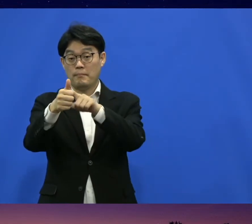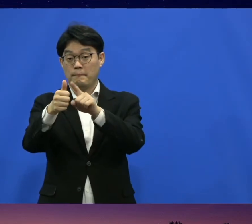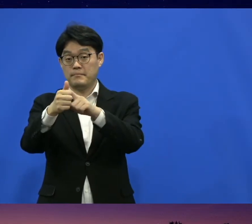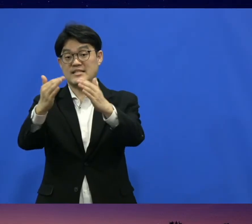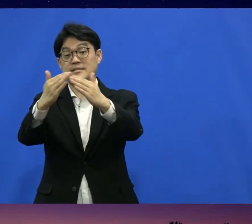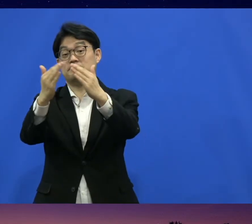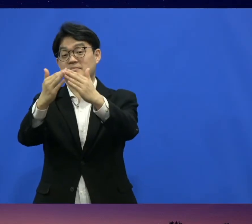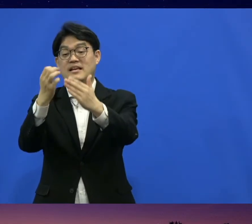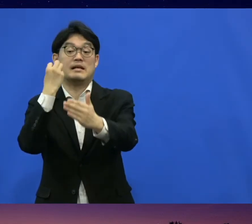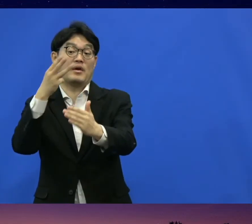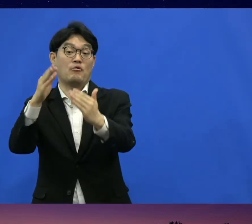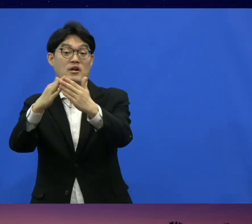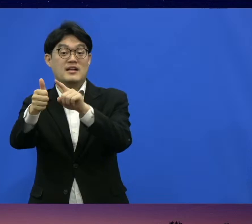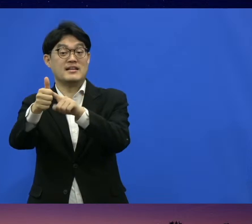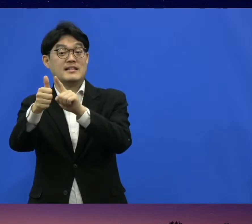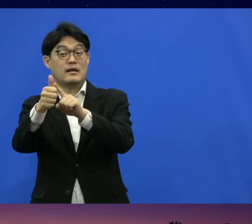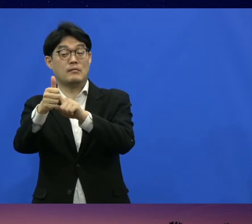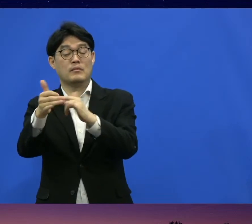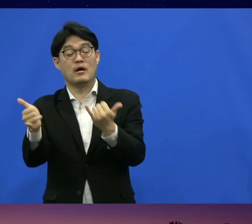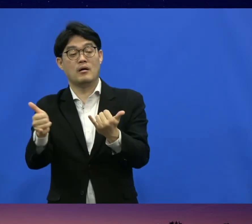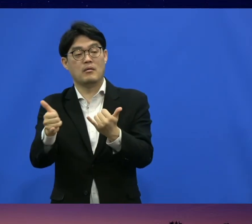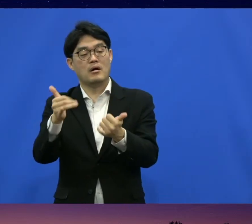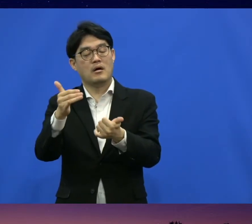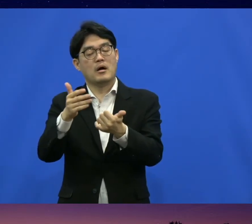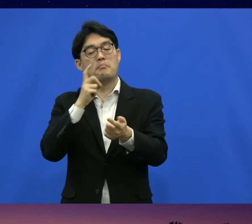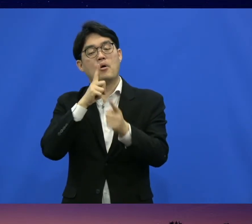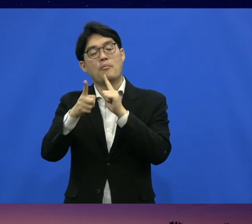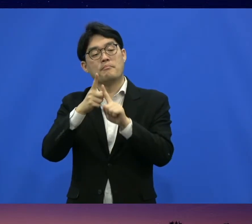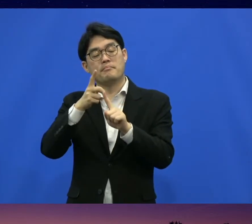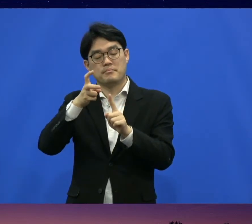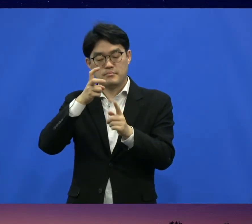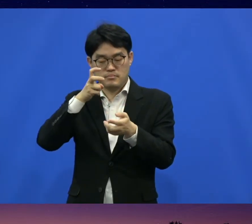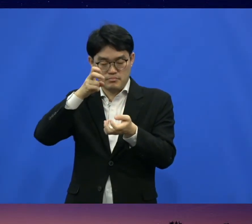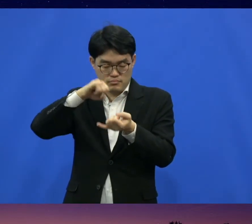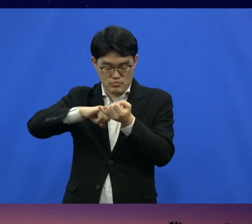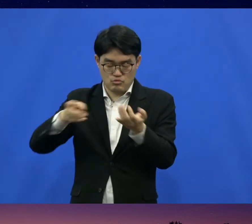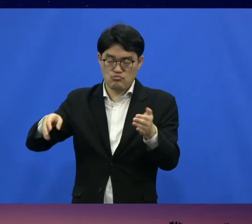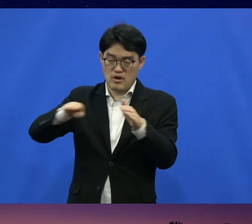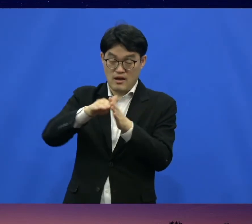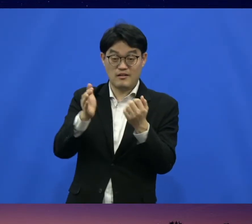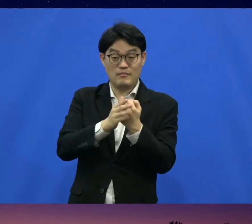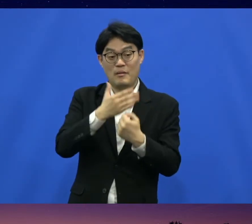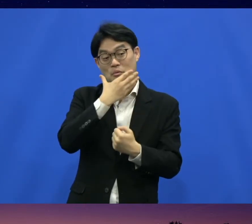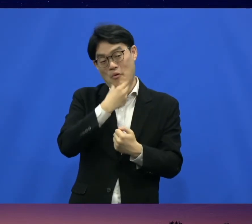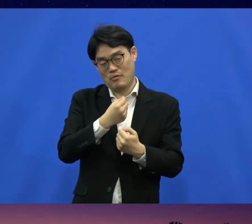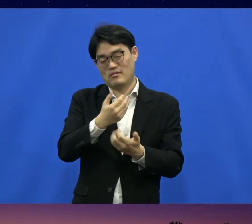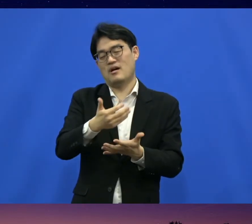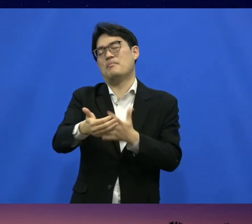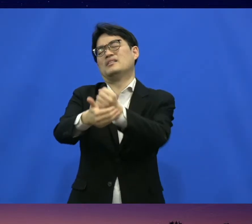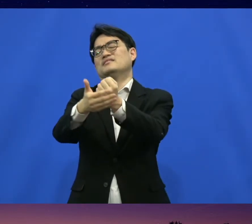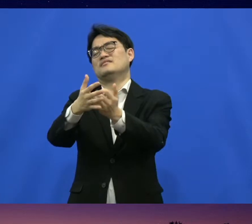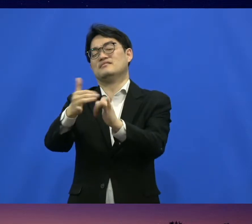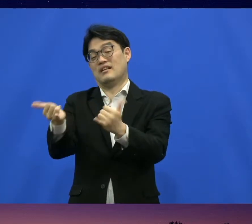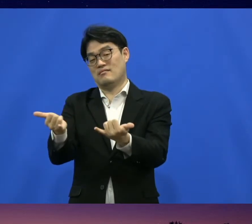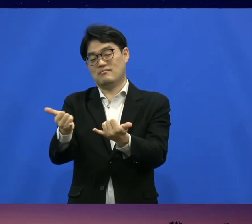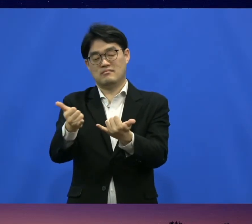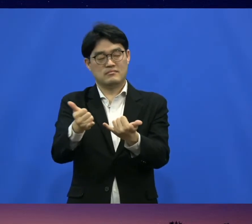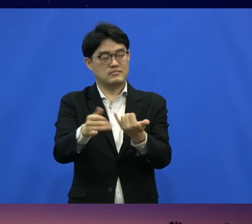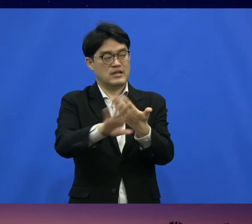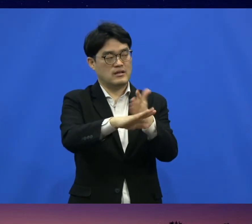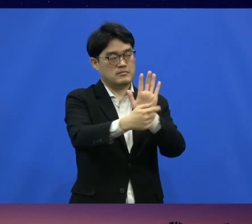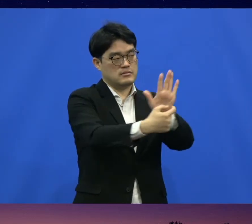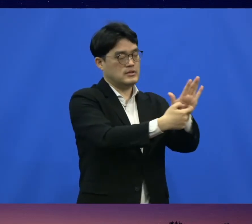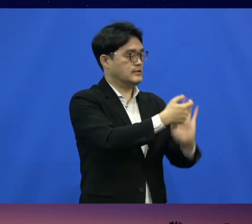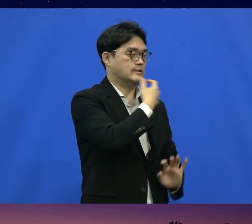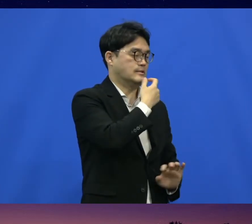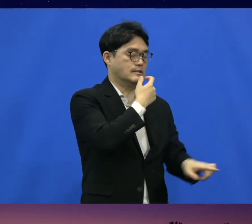하나님의 축복하시는 것이 무엇인가를 알았던 사람이에요. 남들이 하지 않은 일이지만